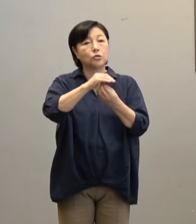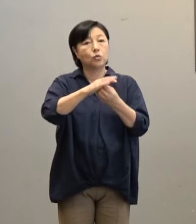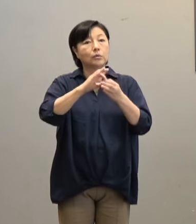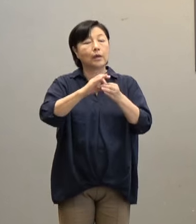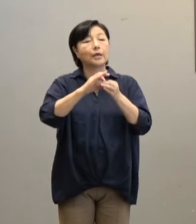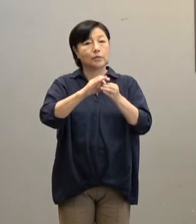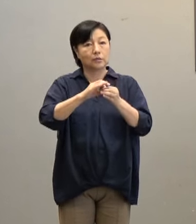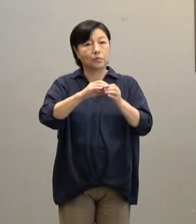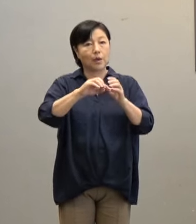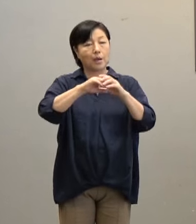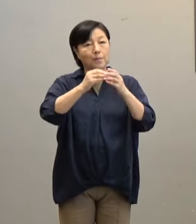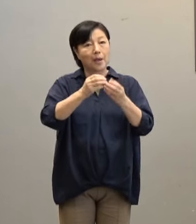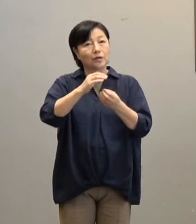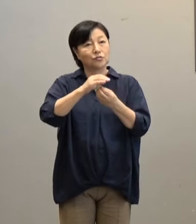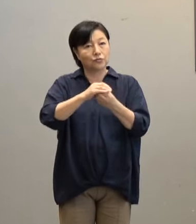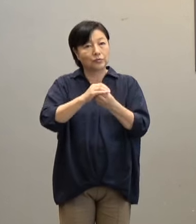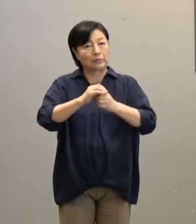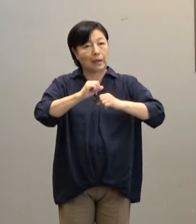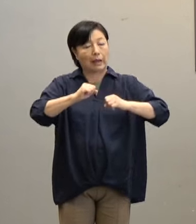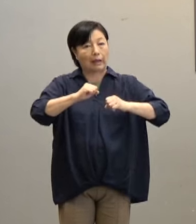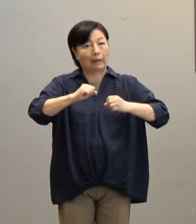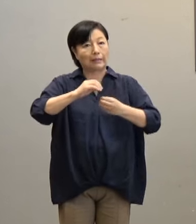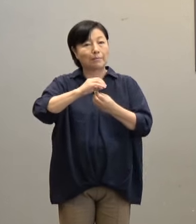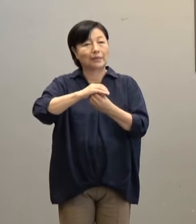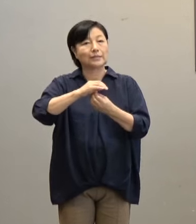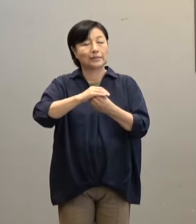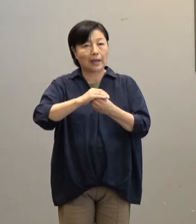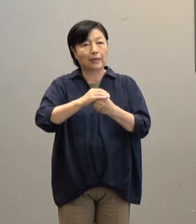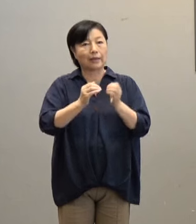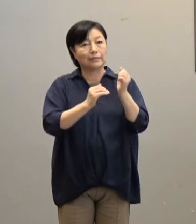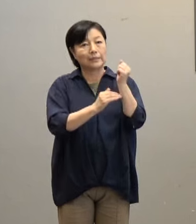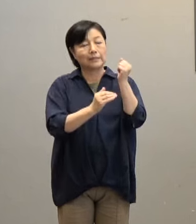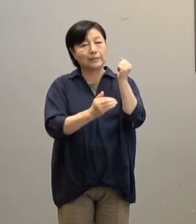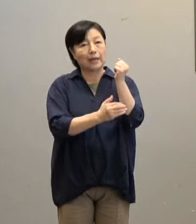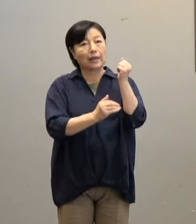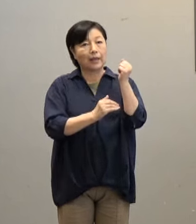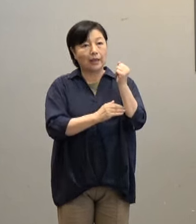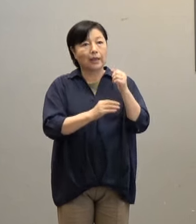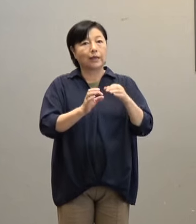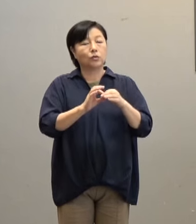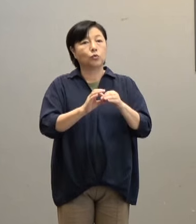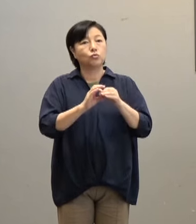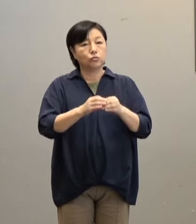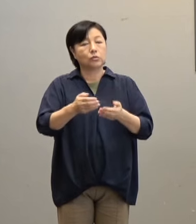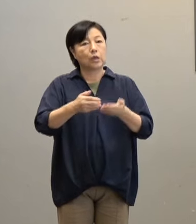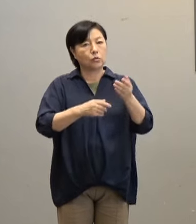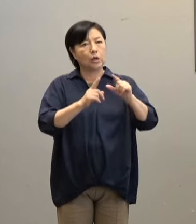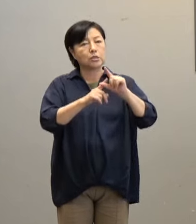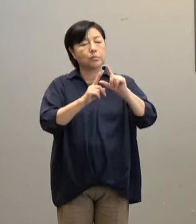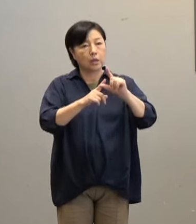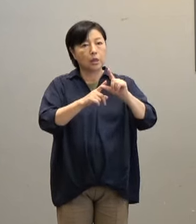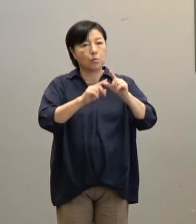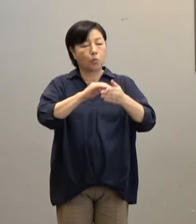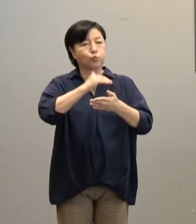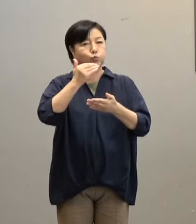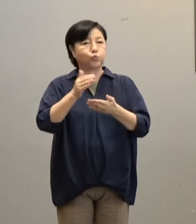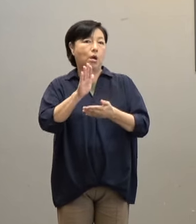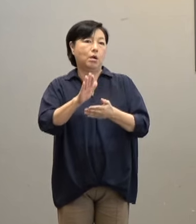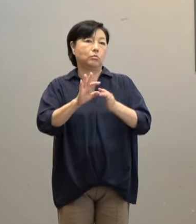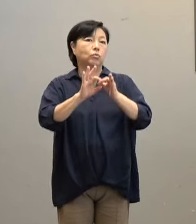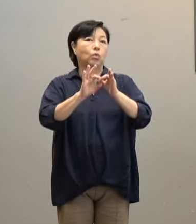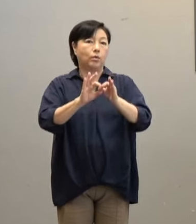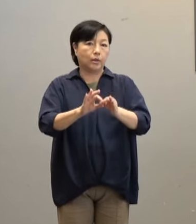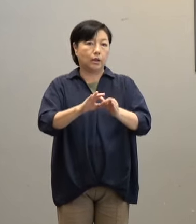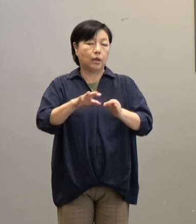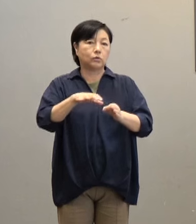マッシュルームとか、生しいたけとか、まあ、そういったものの、産出額というのは千葉県でも多いものでございますので、